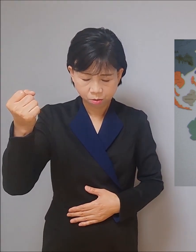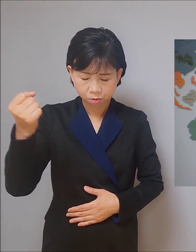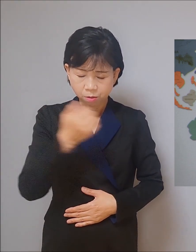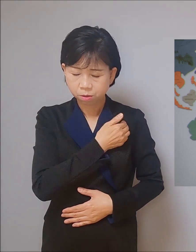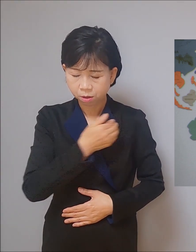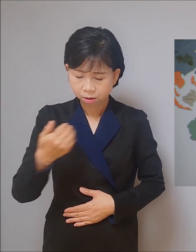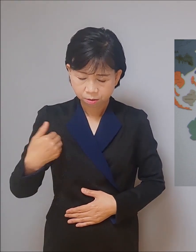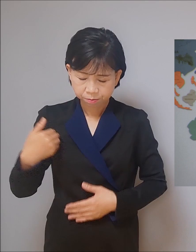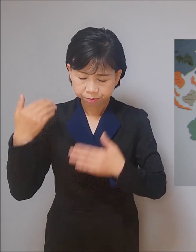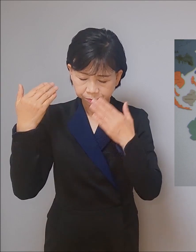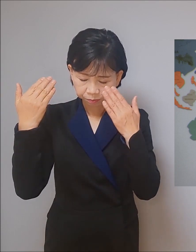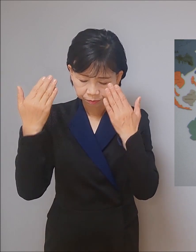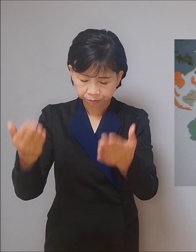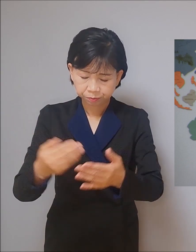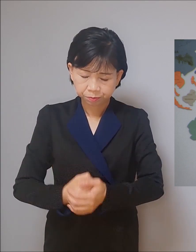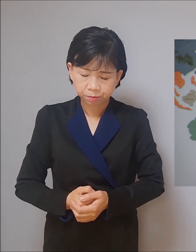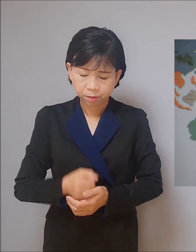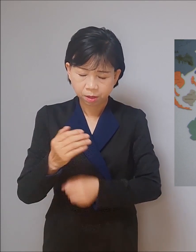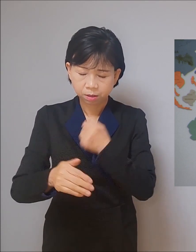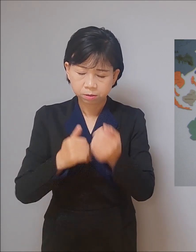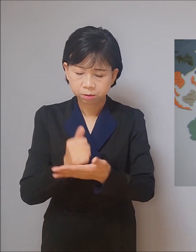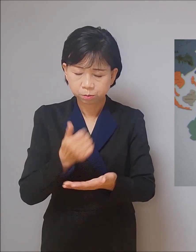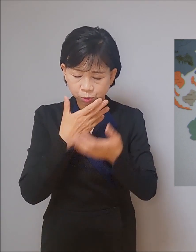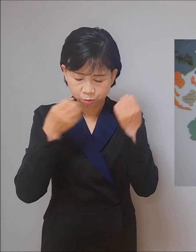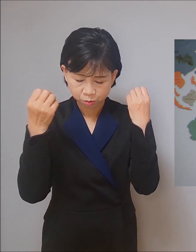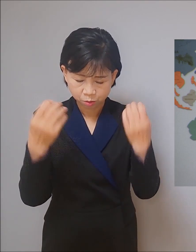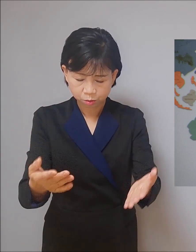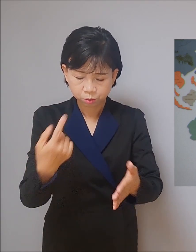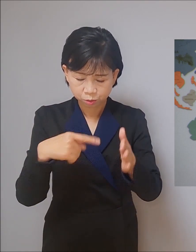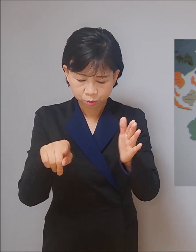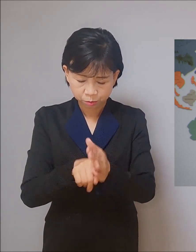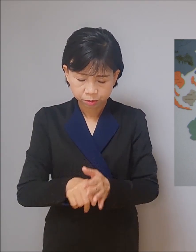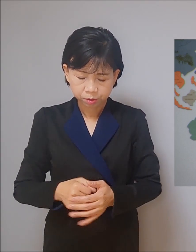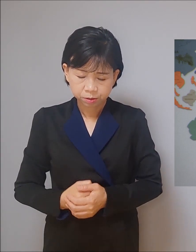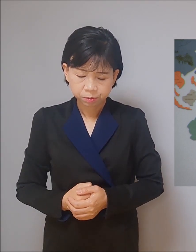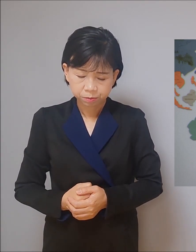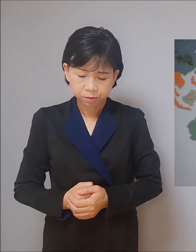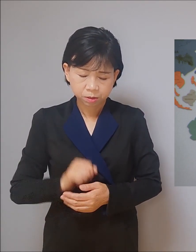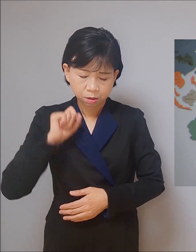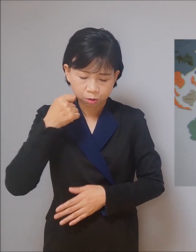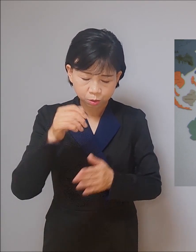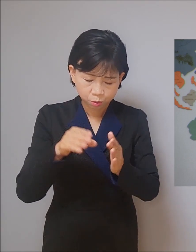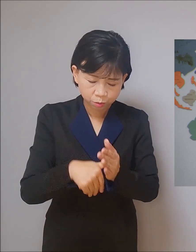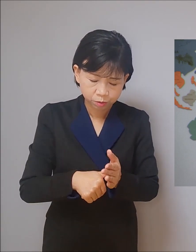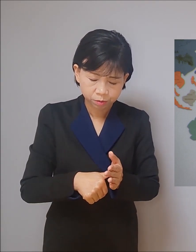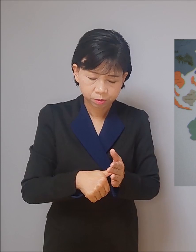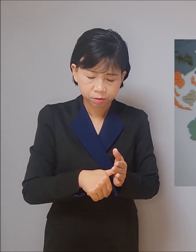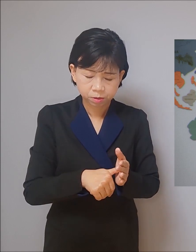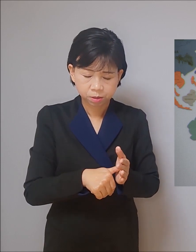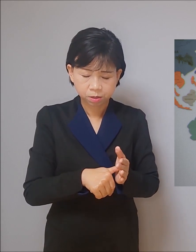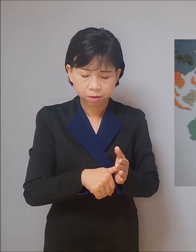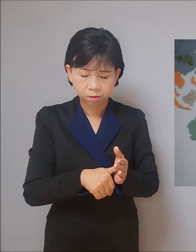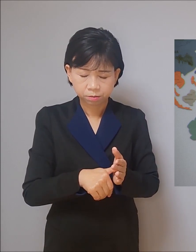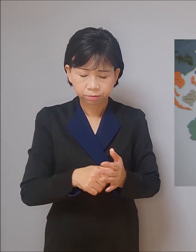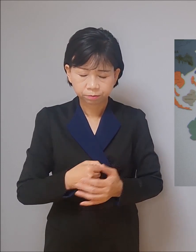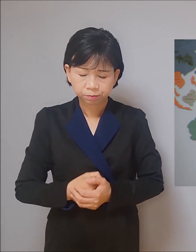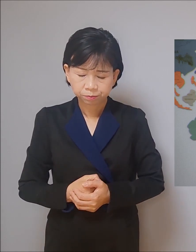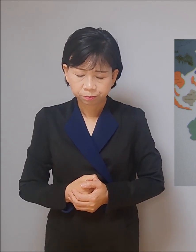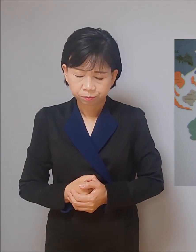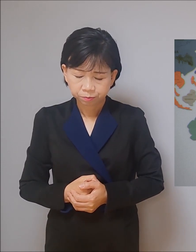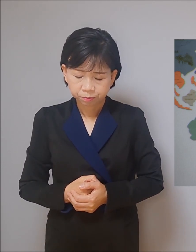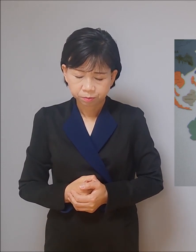마땅히 드렸사오니 하나님 축복하여 주실 줄 믿습니다. 어려운 시간을 보내는 사랑하는 가정들도